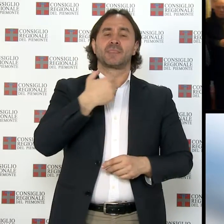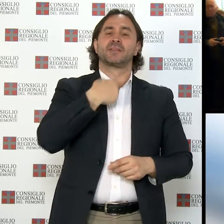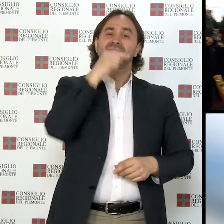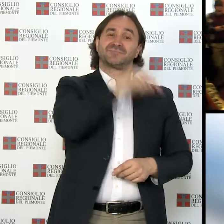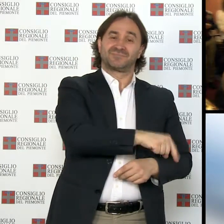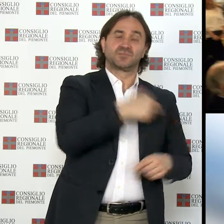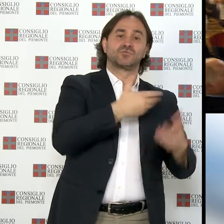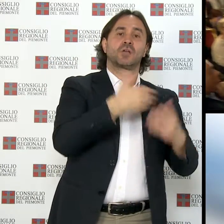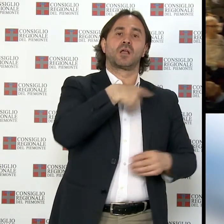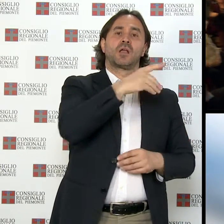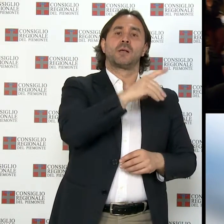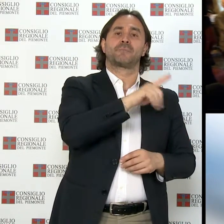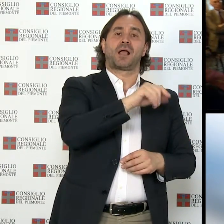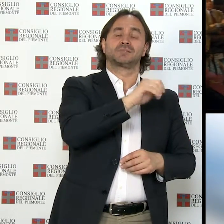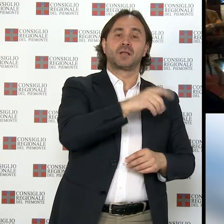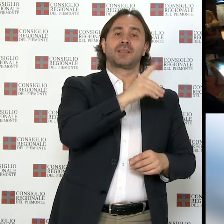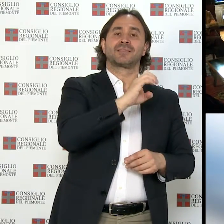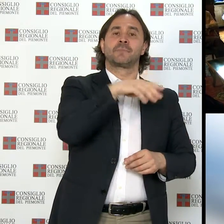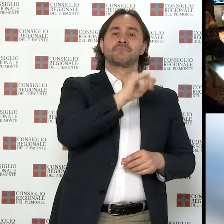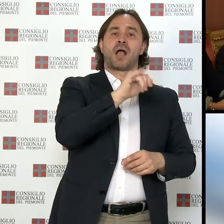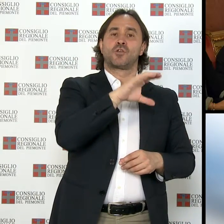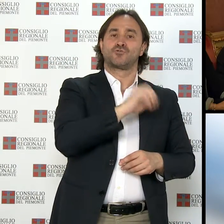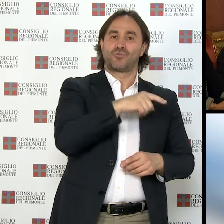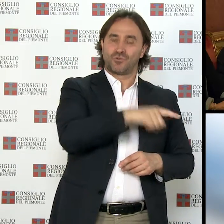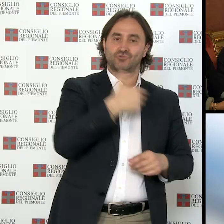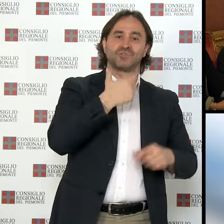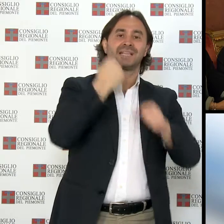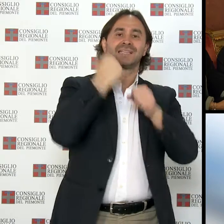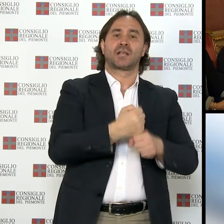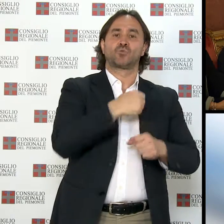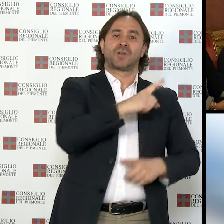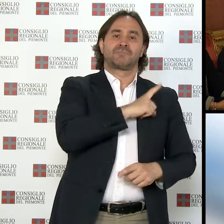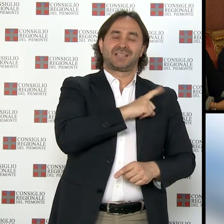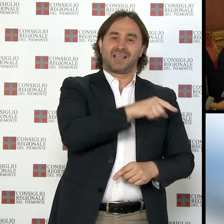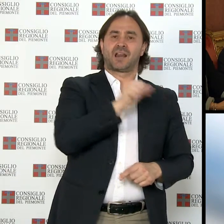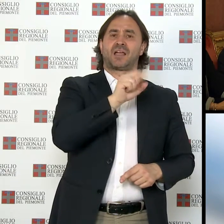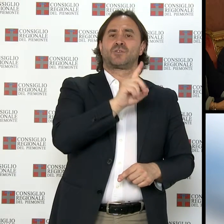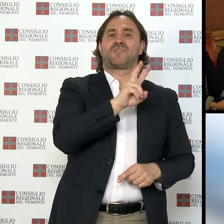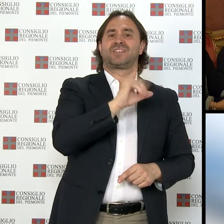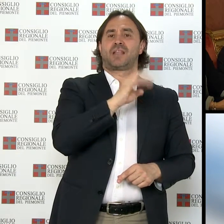Mayo, in seguito alla morte della figlia Franca negli anni della dittatura militare di Videla.